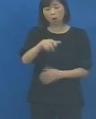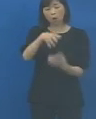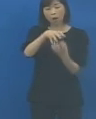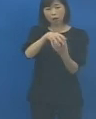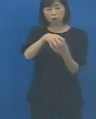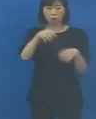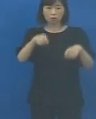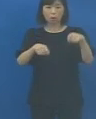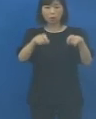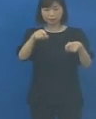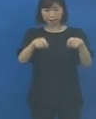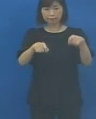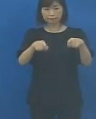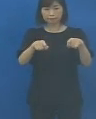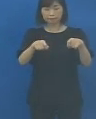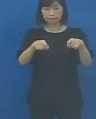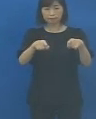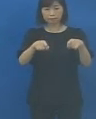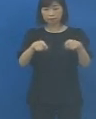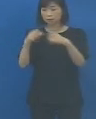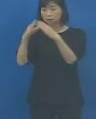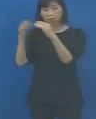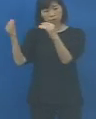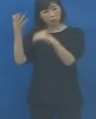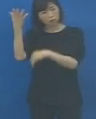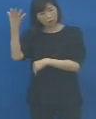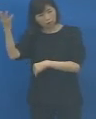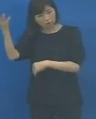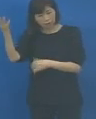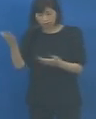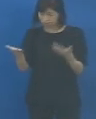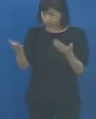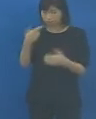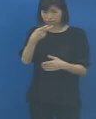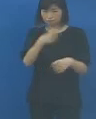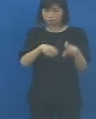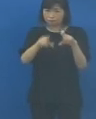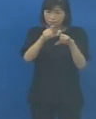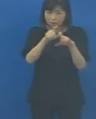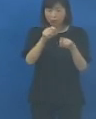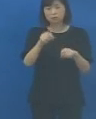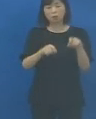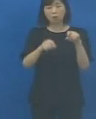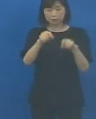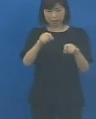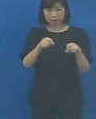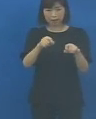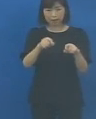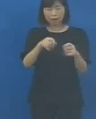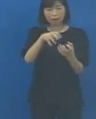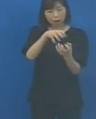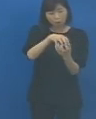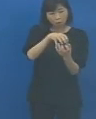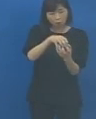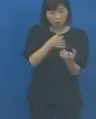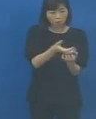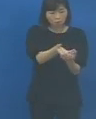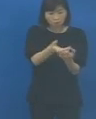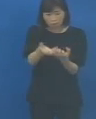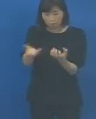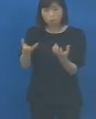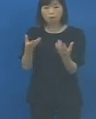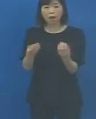調整というふうに国の想定の倍調整分を取りまして配分をさせていただきました。でこれ